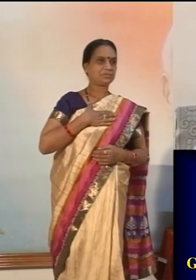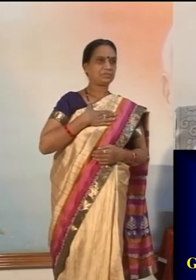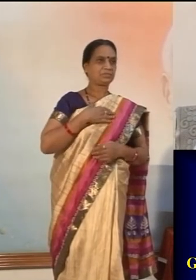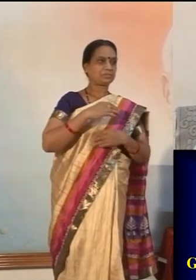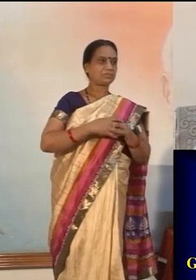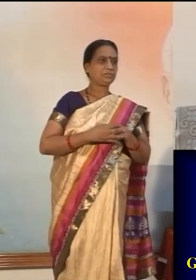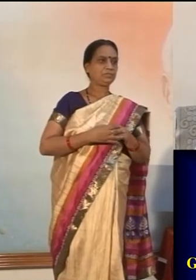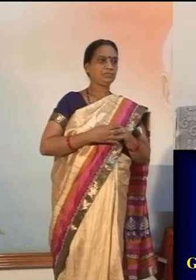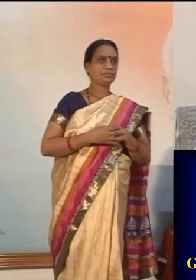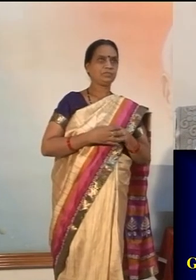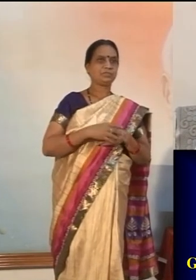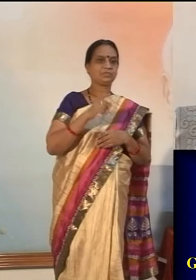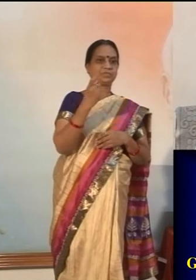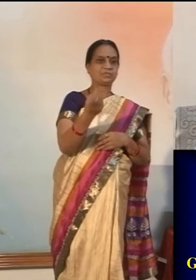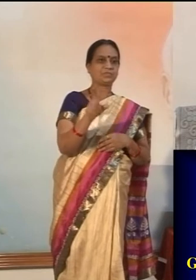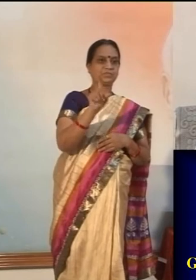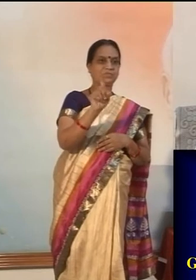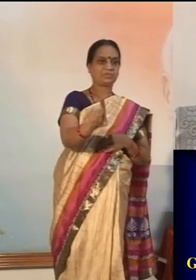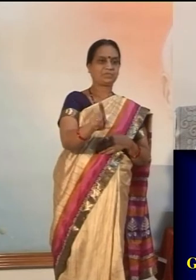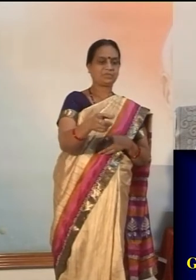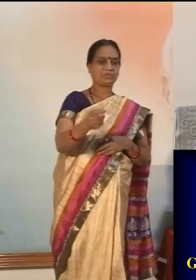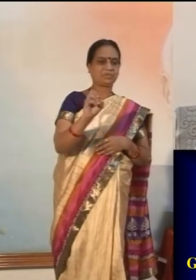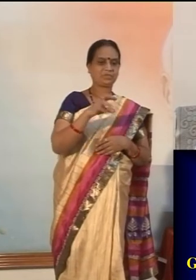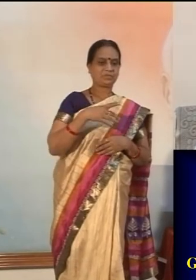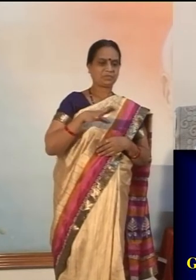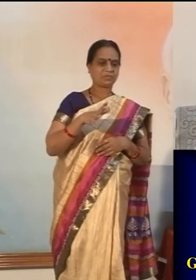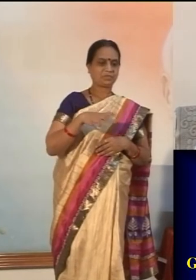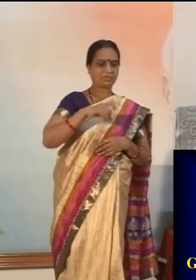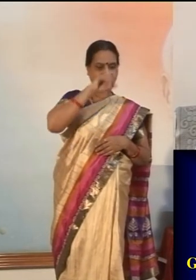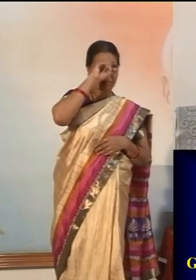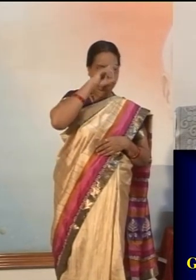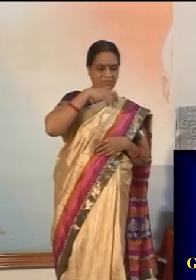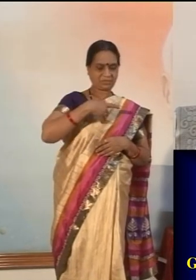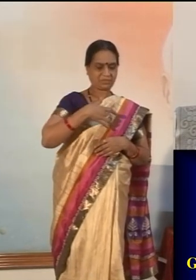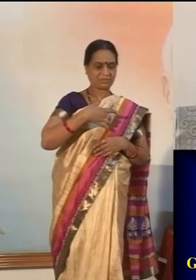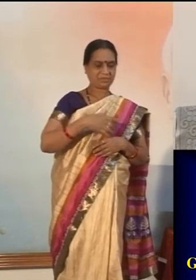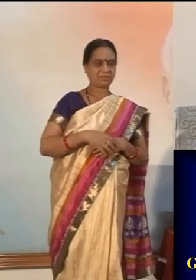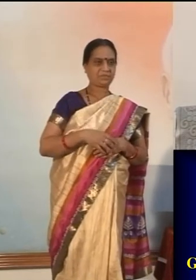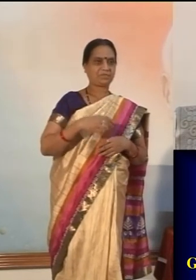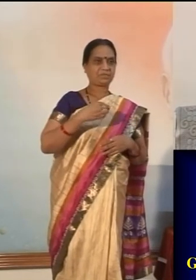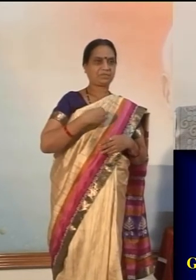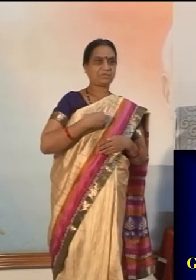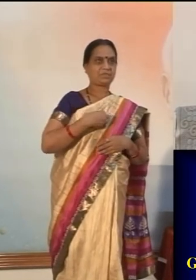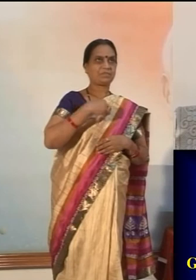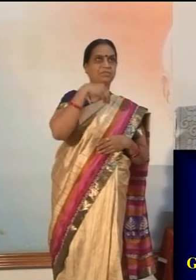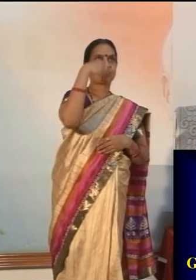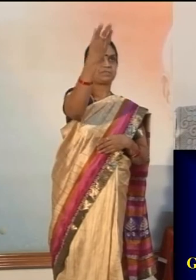जो कुछ काम ही नहीं करते तो मैं उनकी मदद कैसे कर सकता हूं?